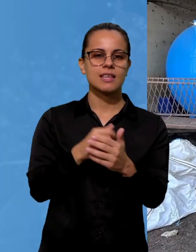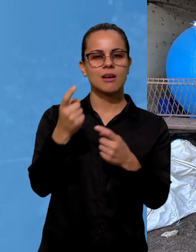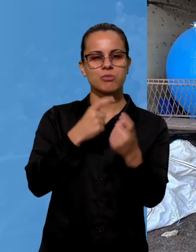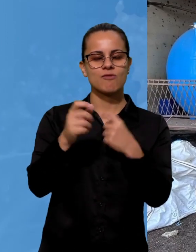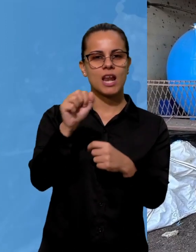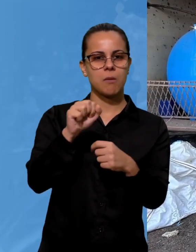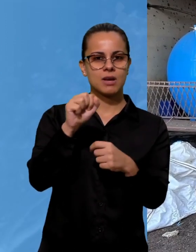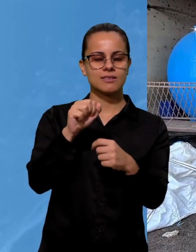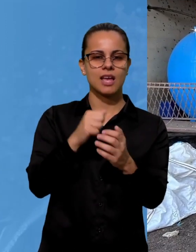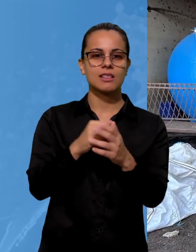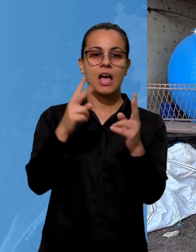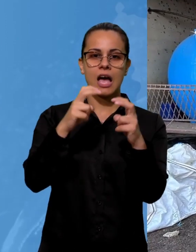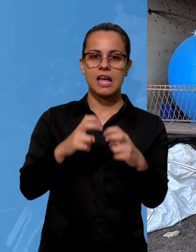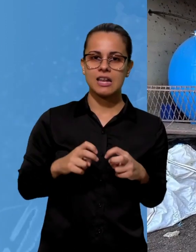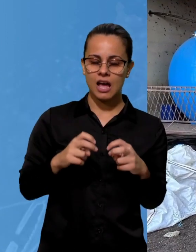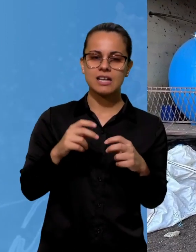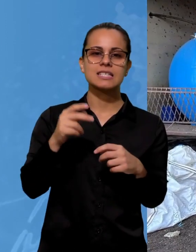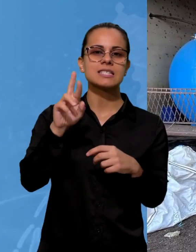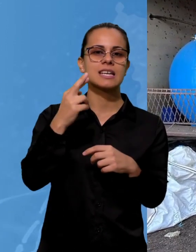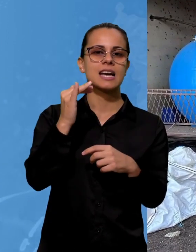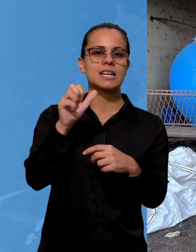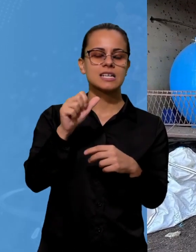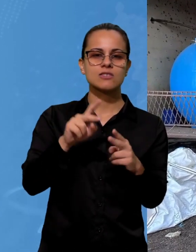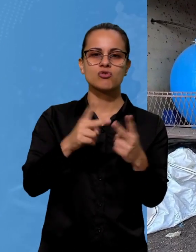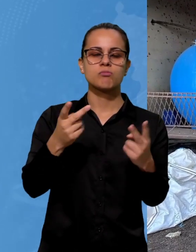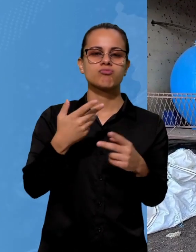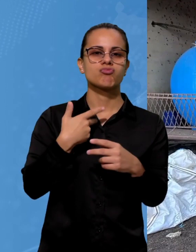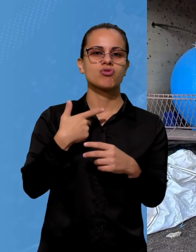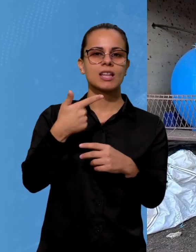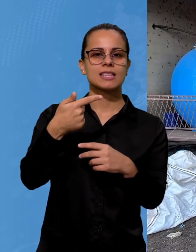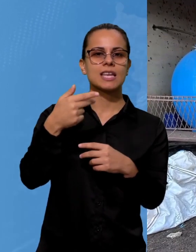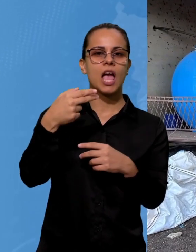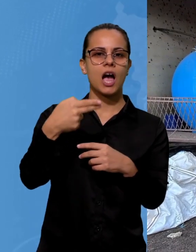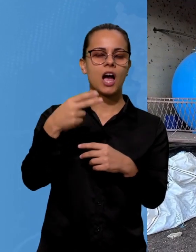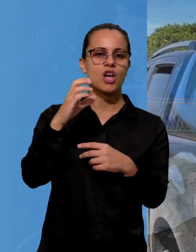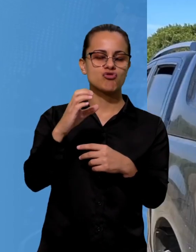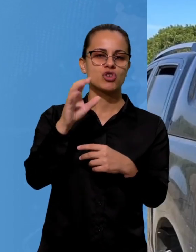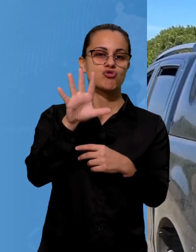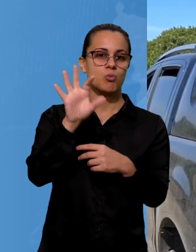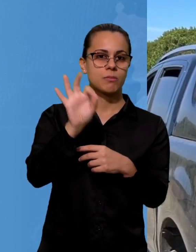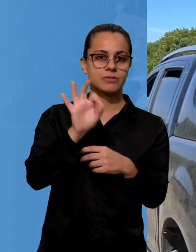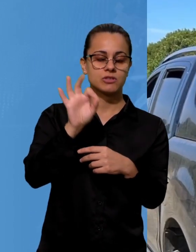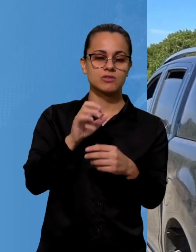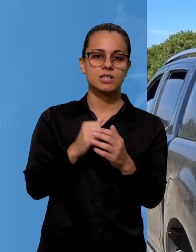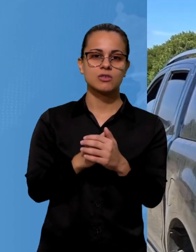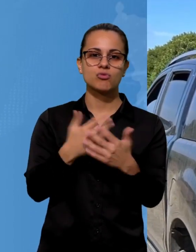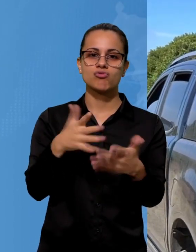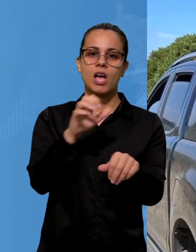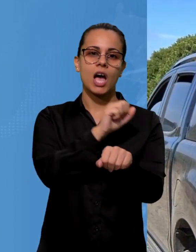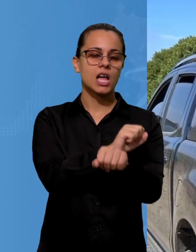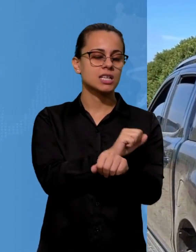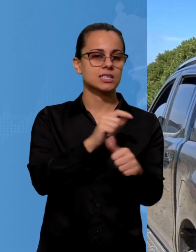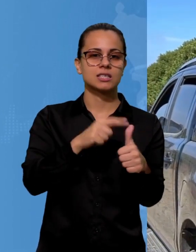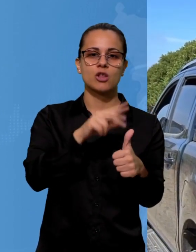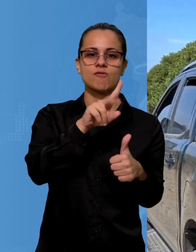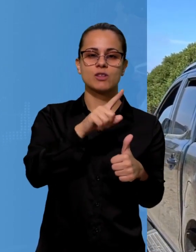Dalle analisi effettuate dal RISI di Cagliari è stato riscontrato un livello di THC del 5%. Arrestato in flagranza di reato